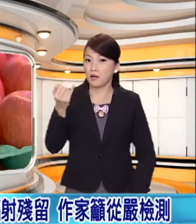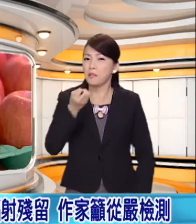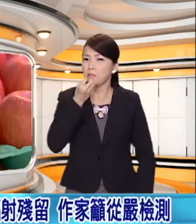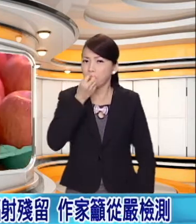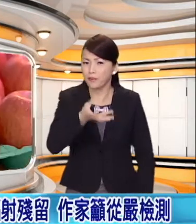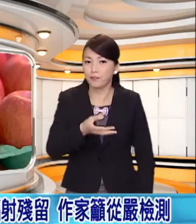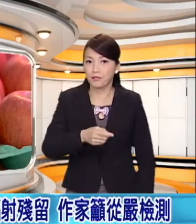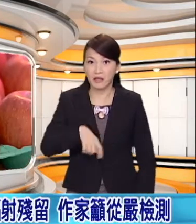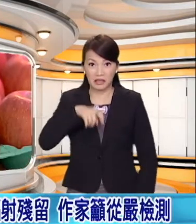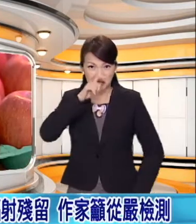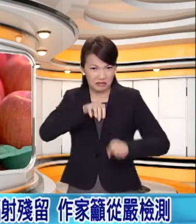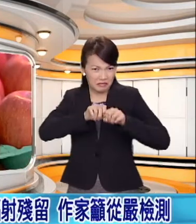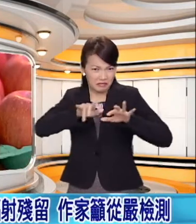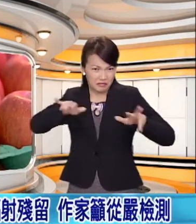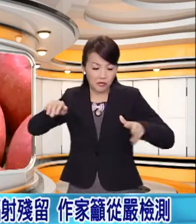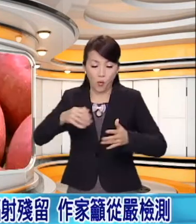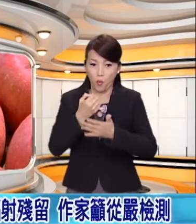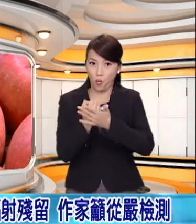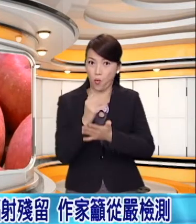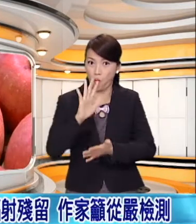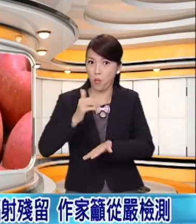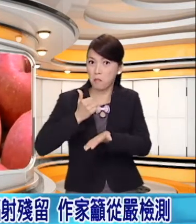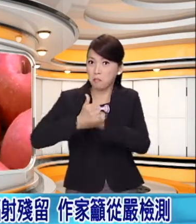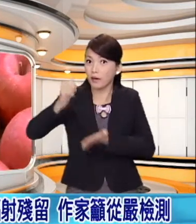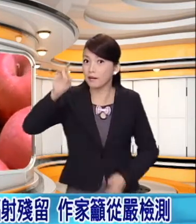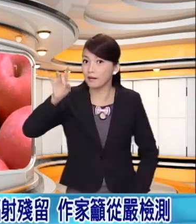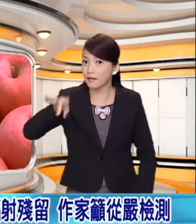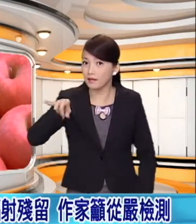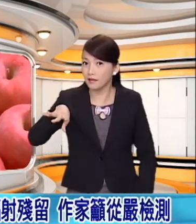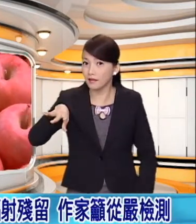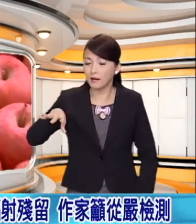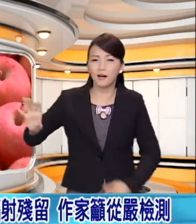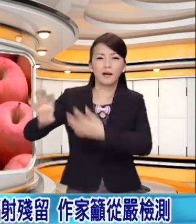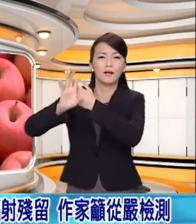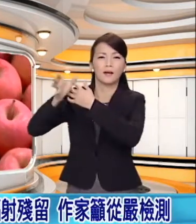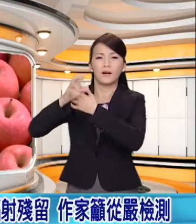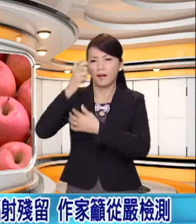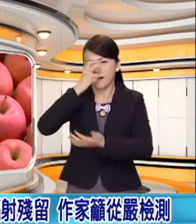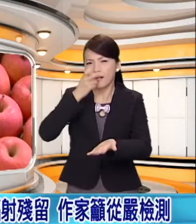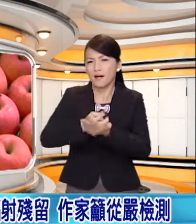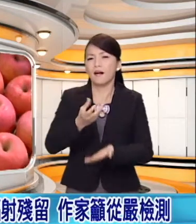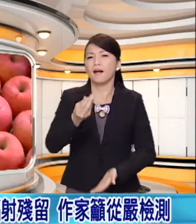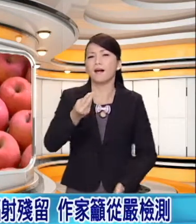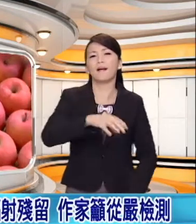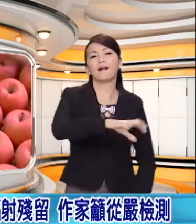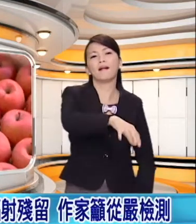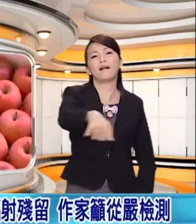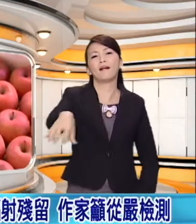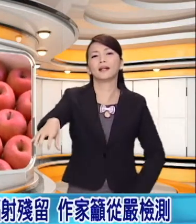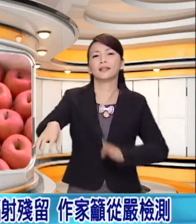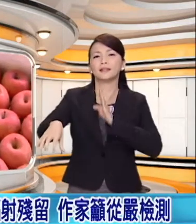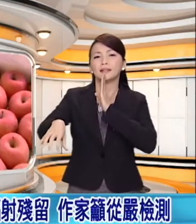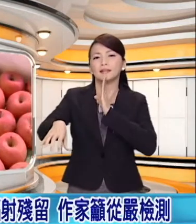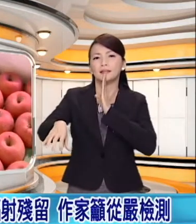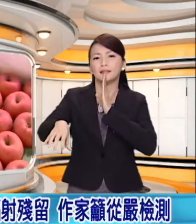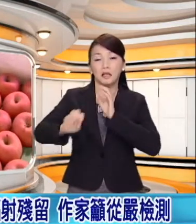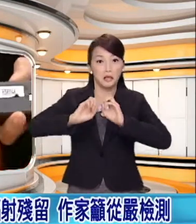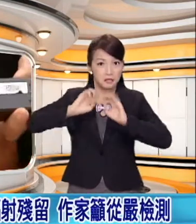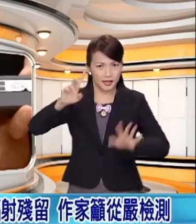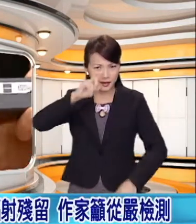留的食品可能都出口到容许值比较高的国家。而他也呼吁台湾的卫生机关应